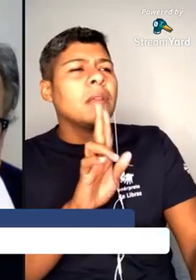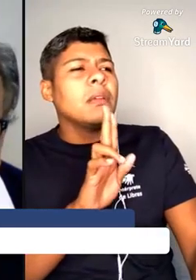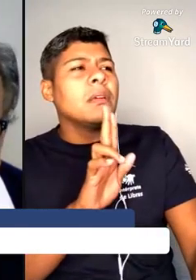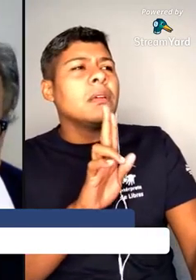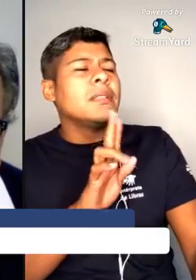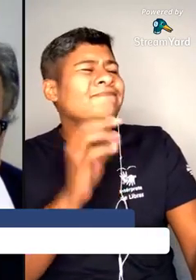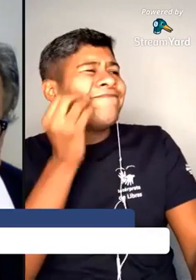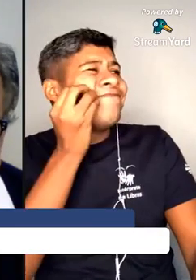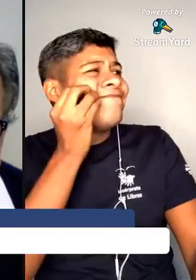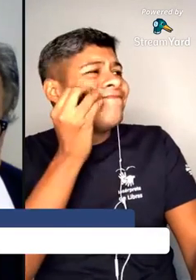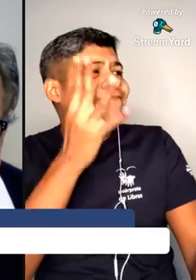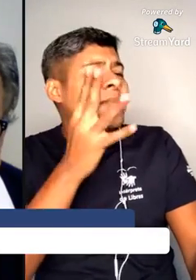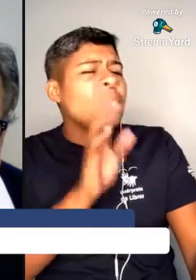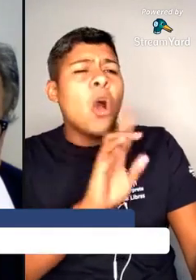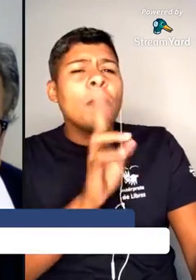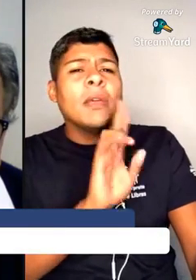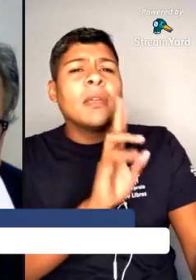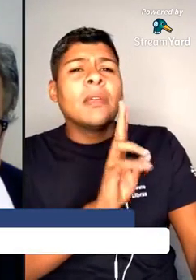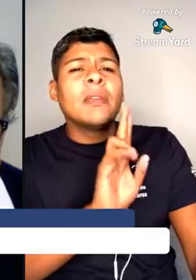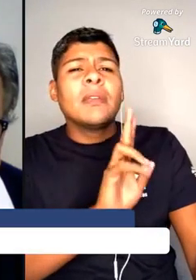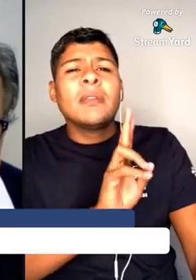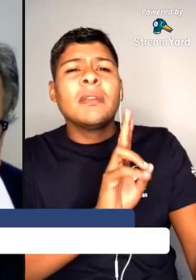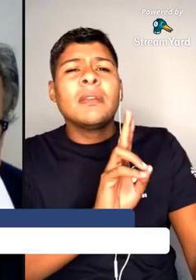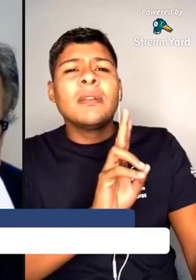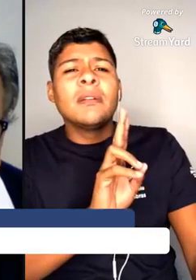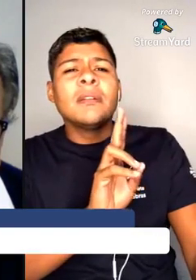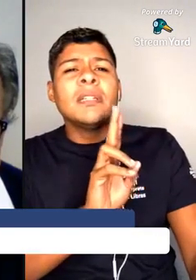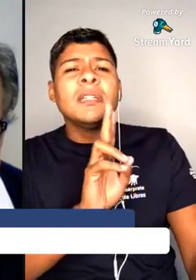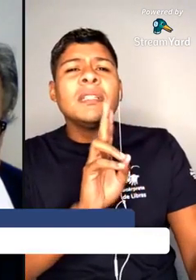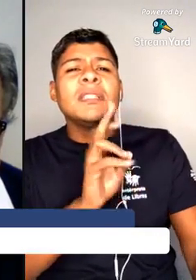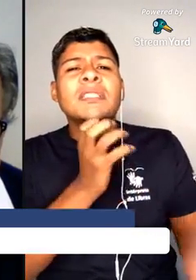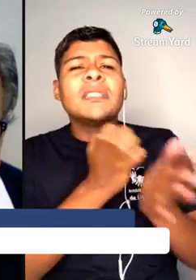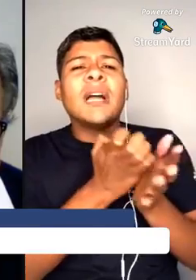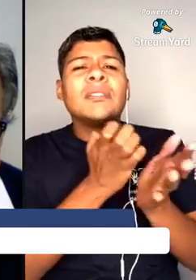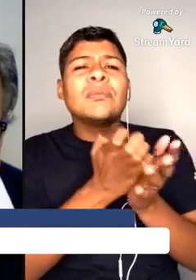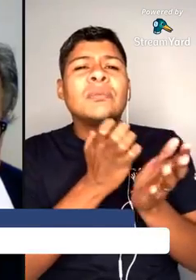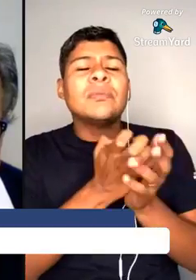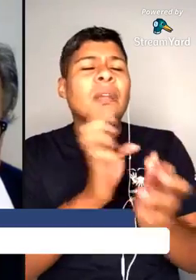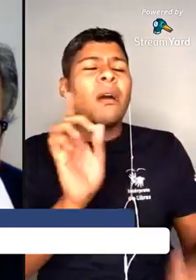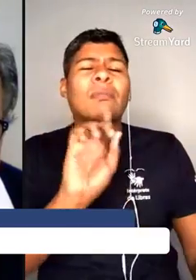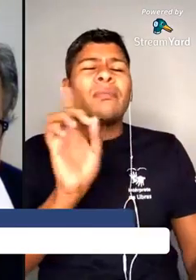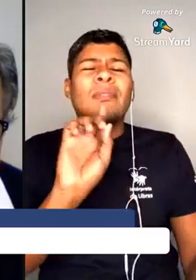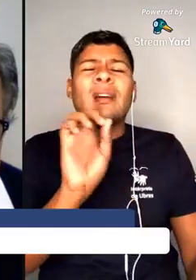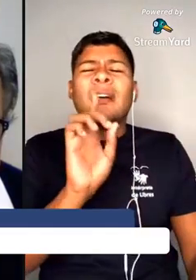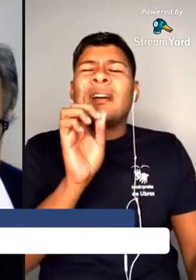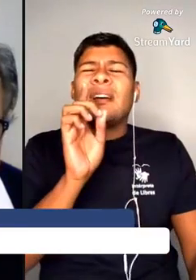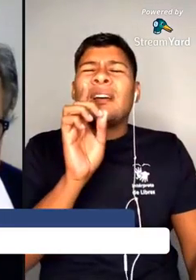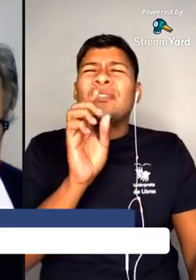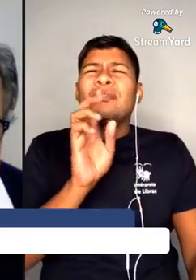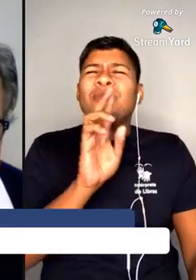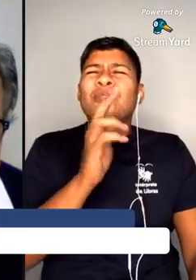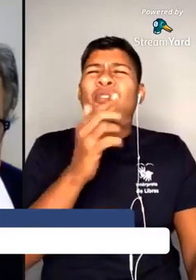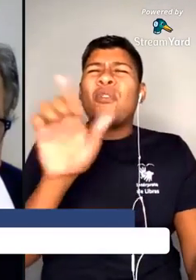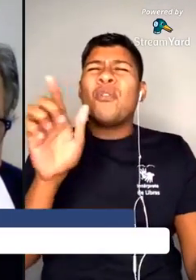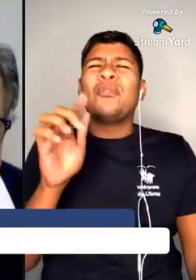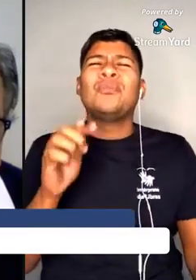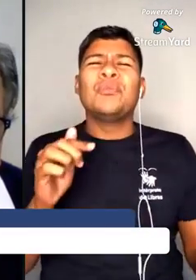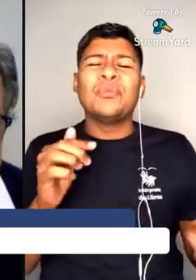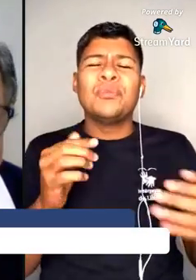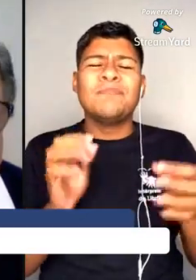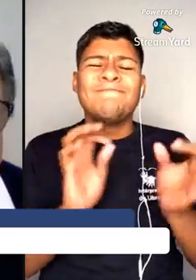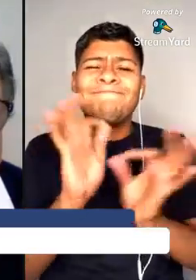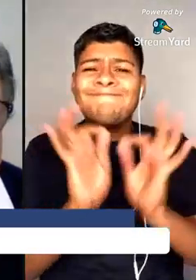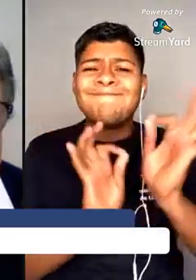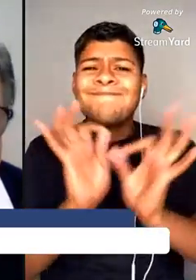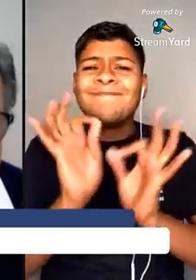Ai, meu Deus, não é... Como é que chama o... Não é estatuto, é o... Como é que chama aquele documento que ordena